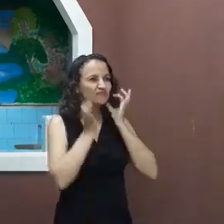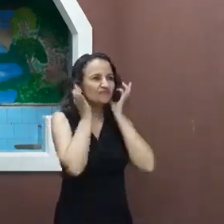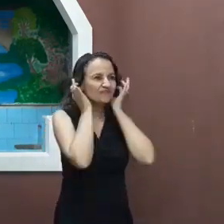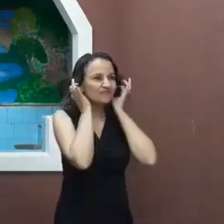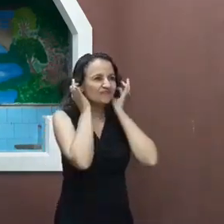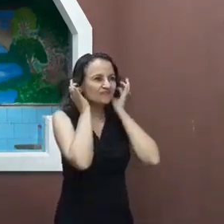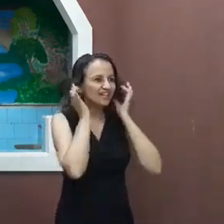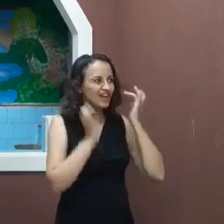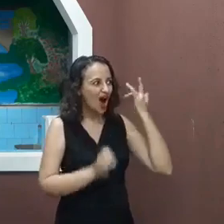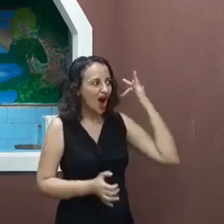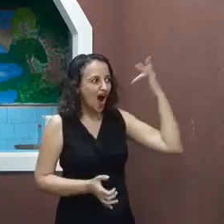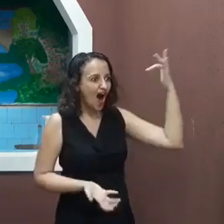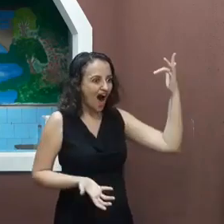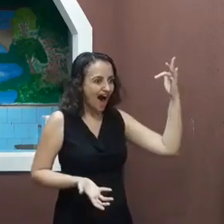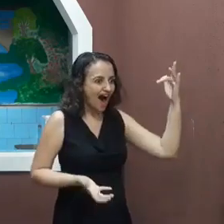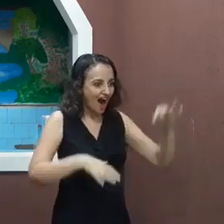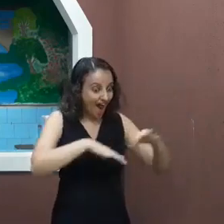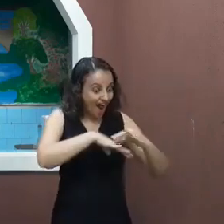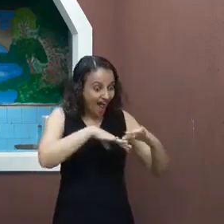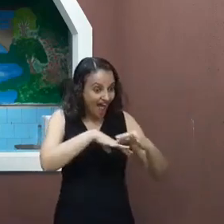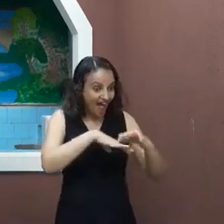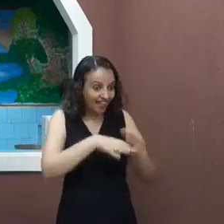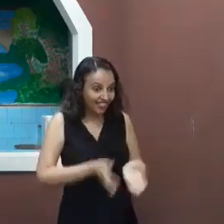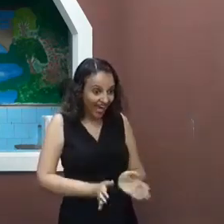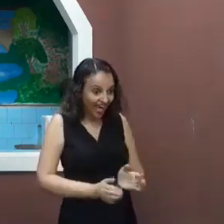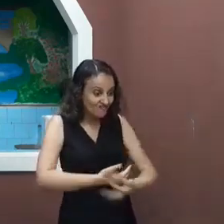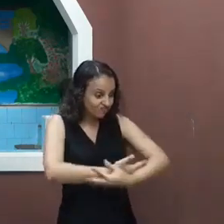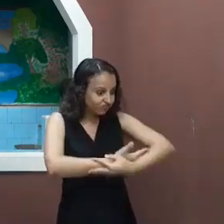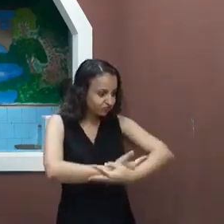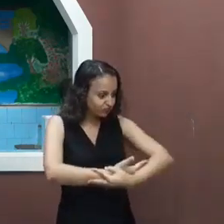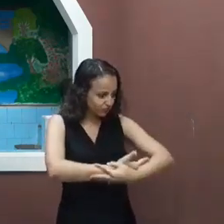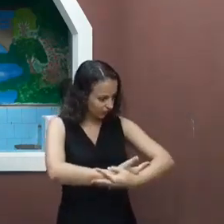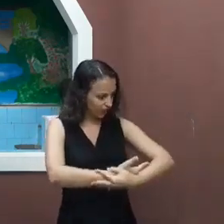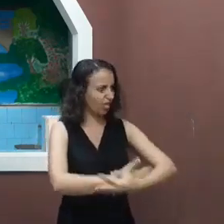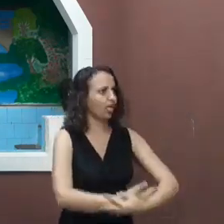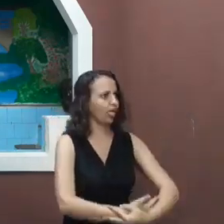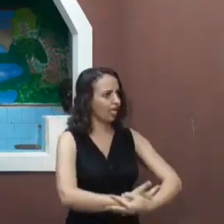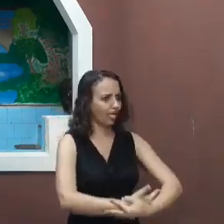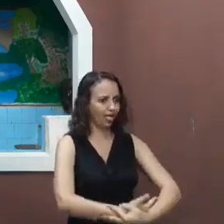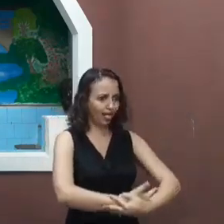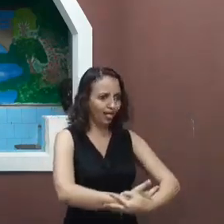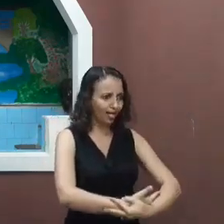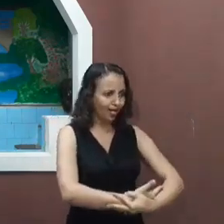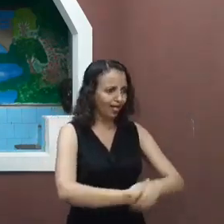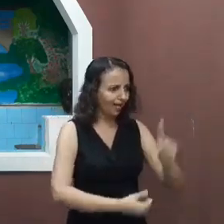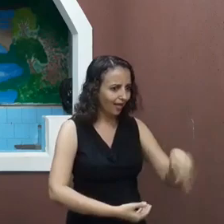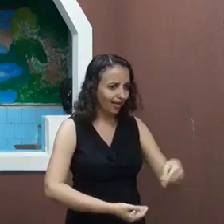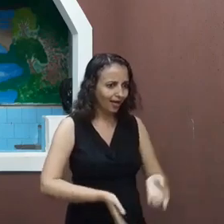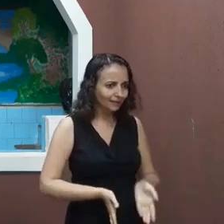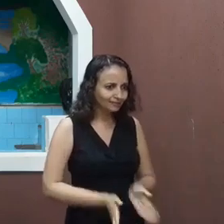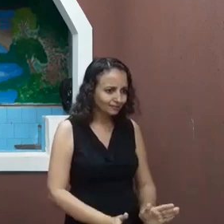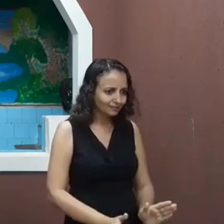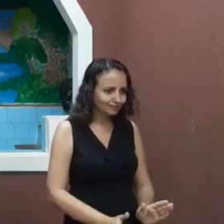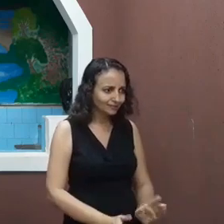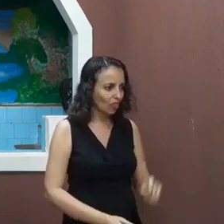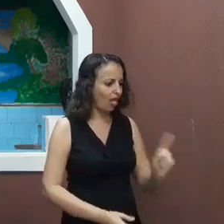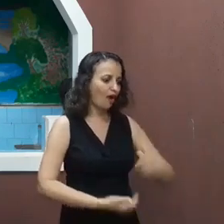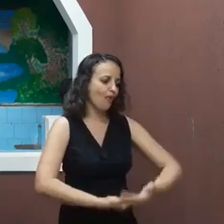diamante, anéis de não sei o que. Vem com tudo isso um bebê? Não, vem sem